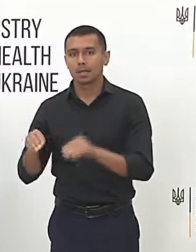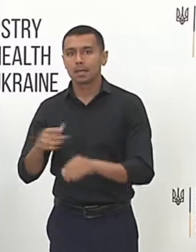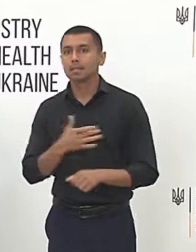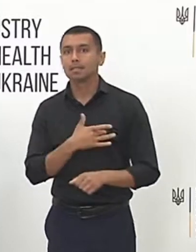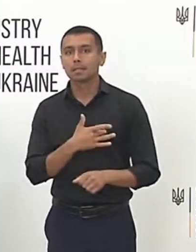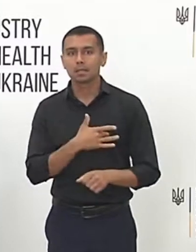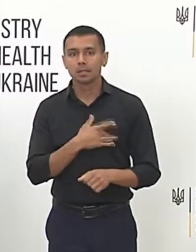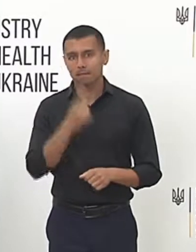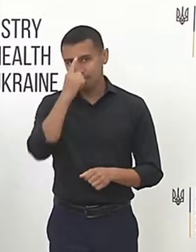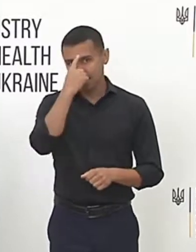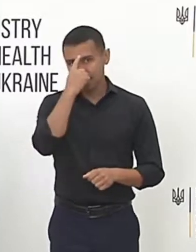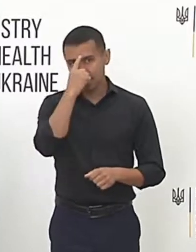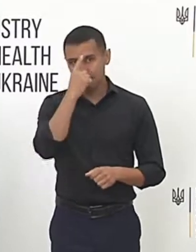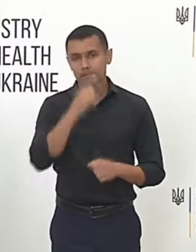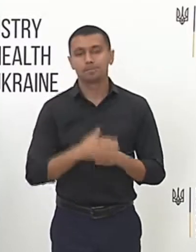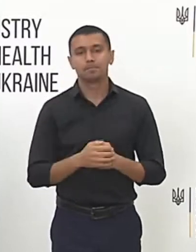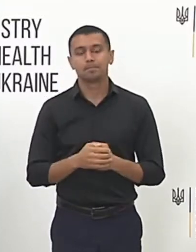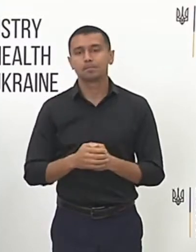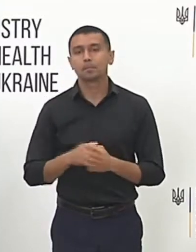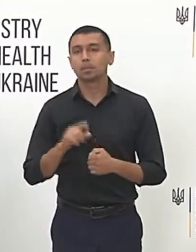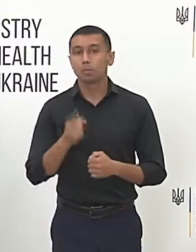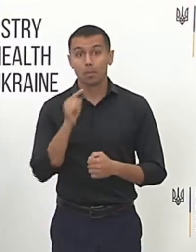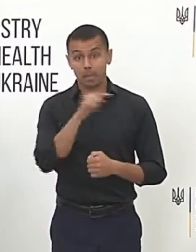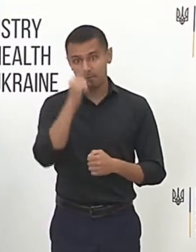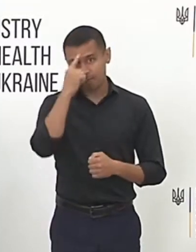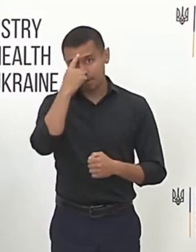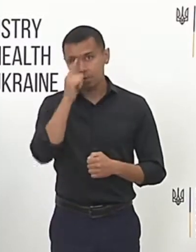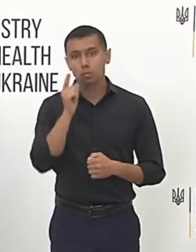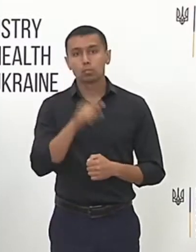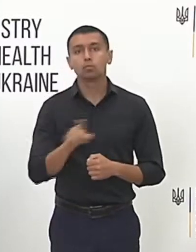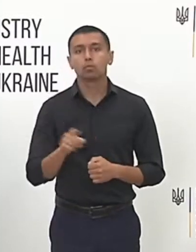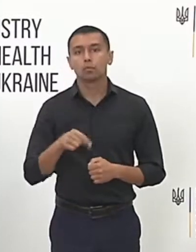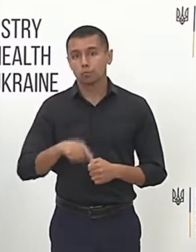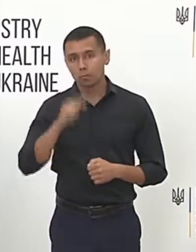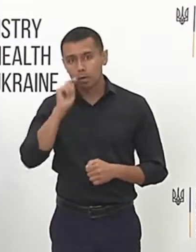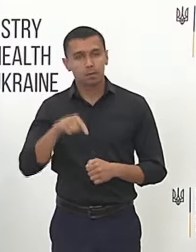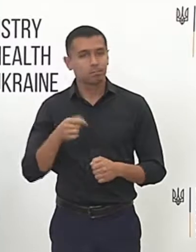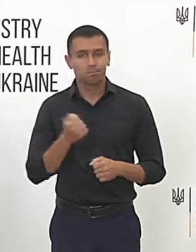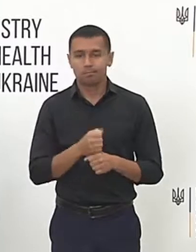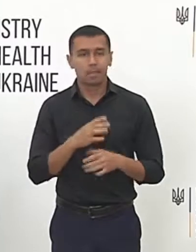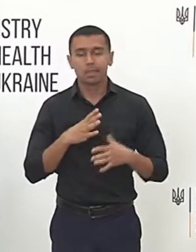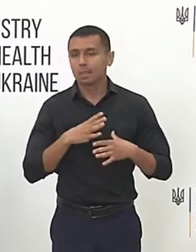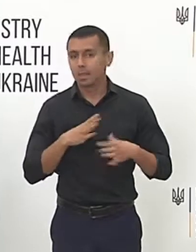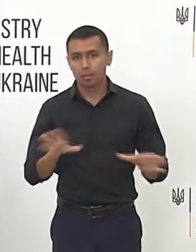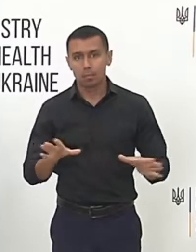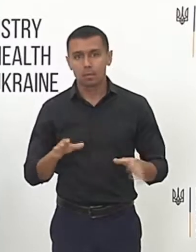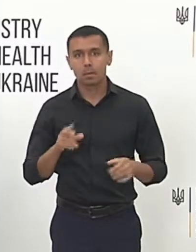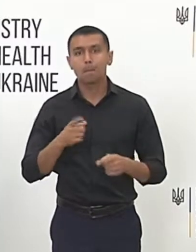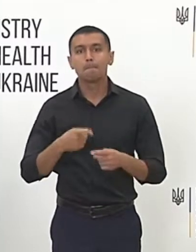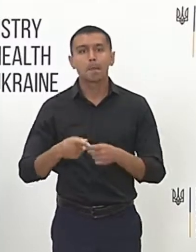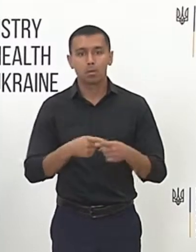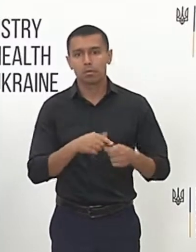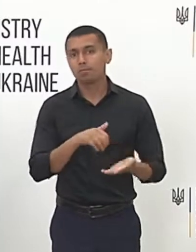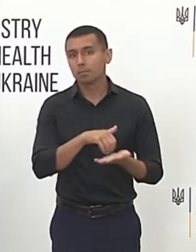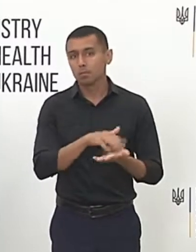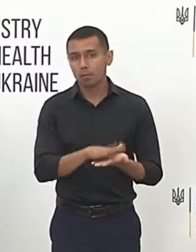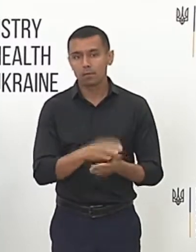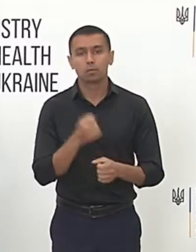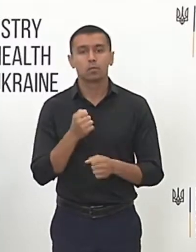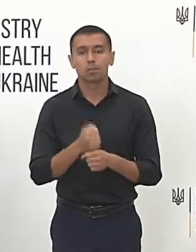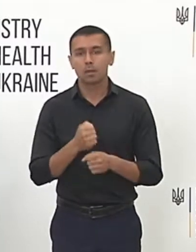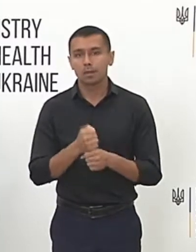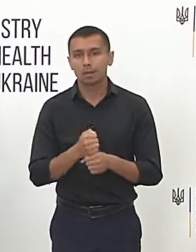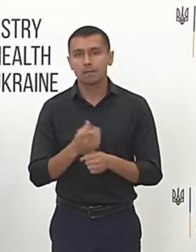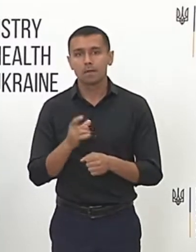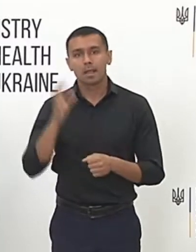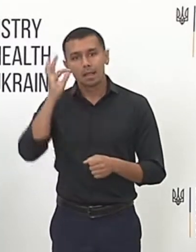серця в Індії. Чому в Індії? Тому що в Україні її не робили. Білорусь відмовилась робити.